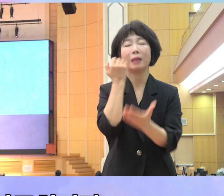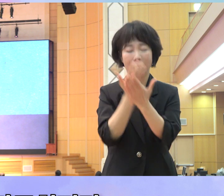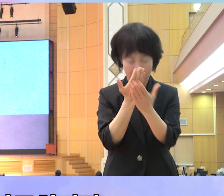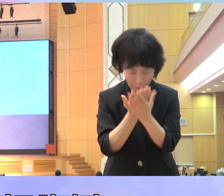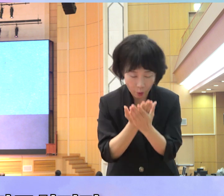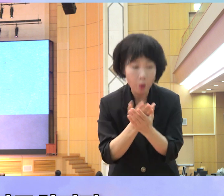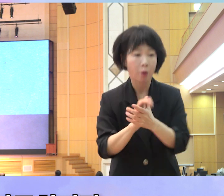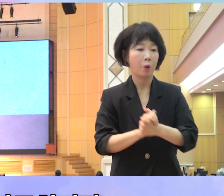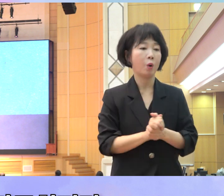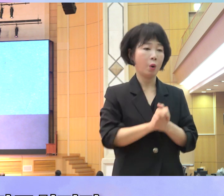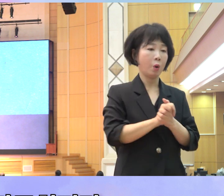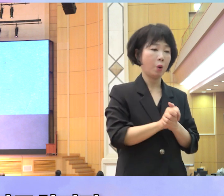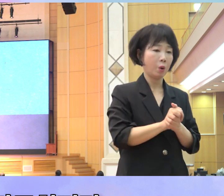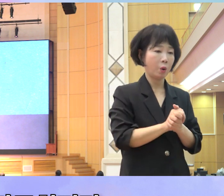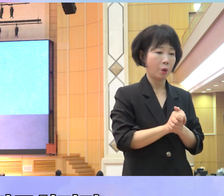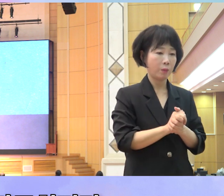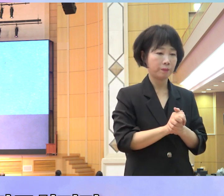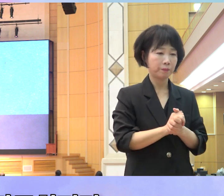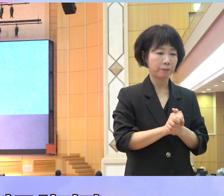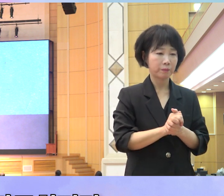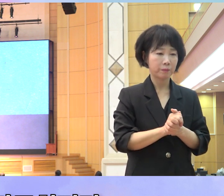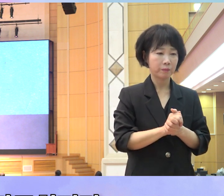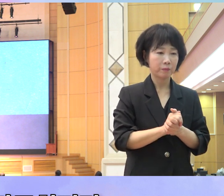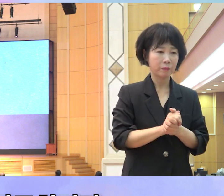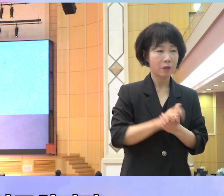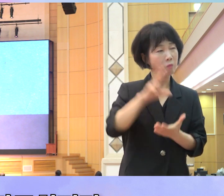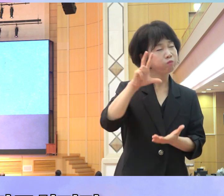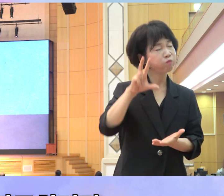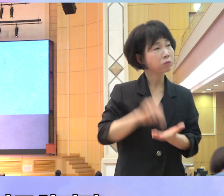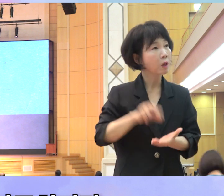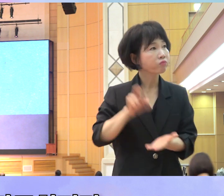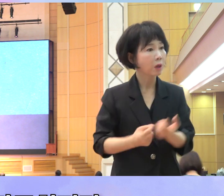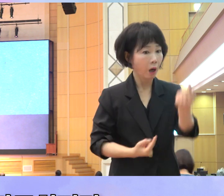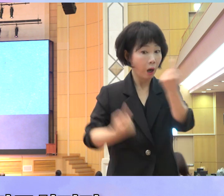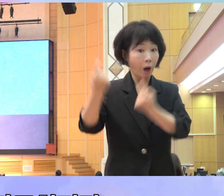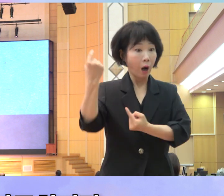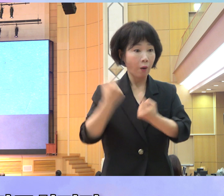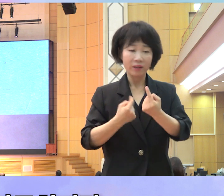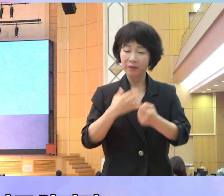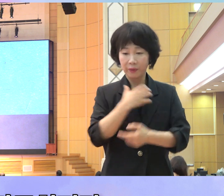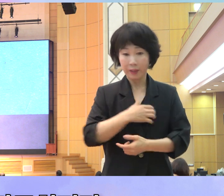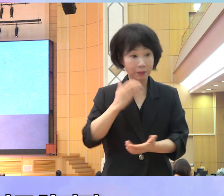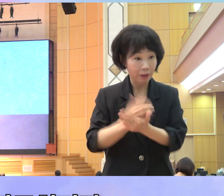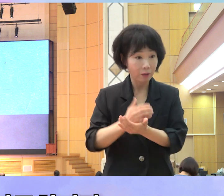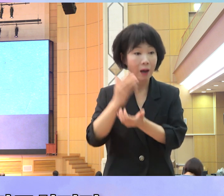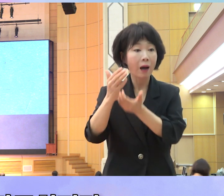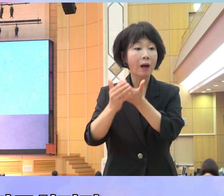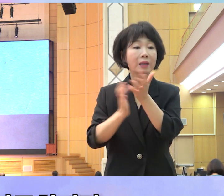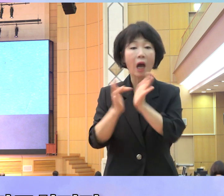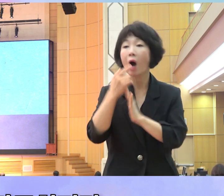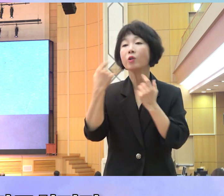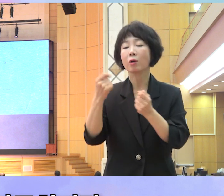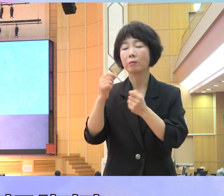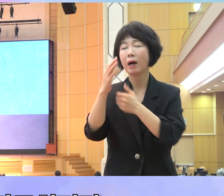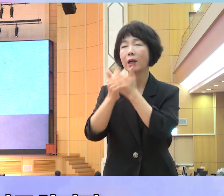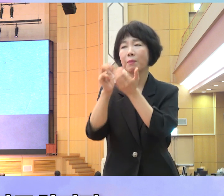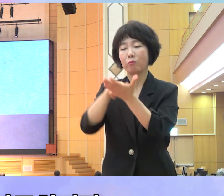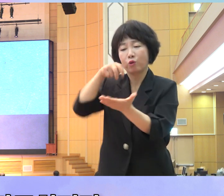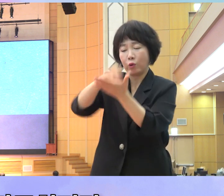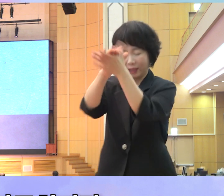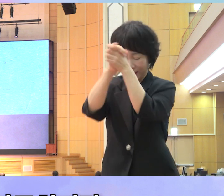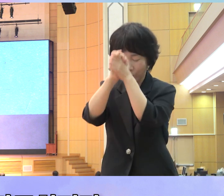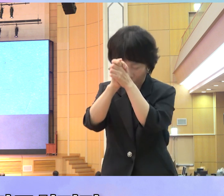주시옵시고, 그리고 어떤 일이 있더라도 예수님처럼 하나님 앞에 무릎 꿇고 기도하는